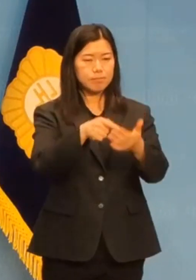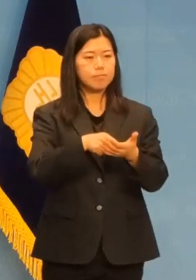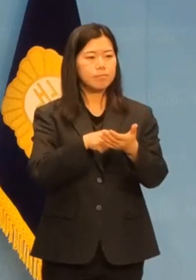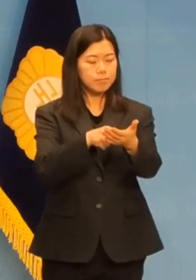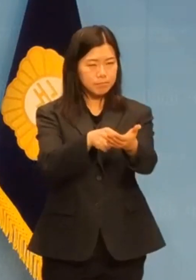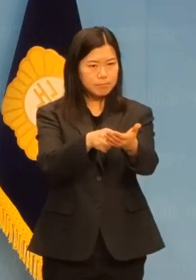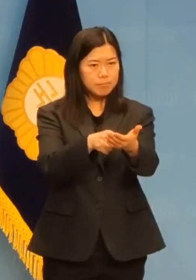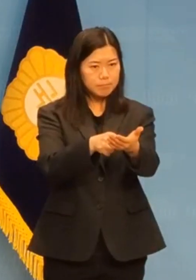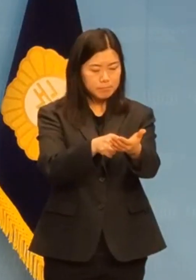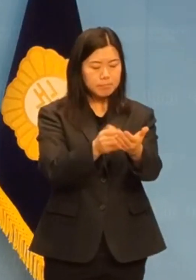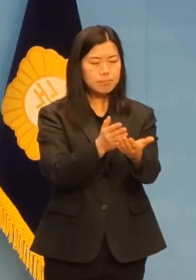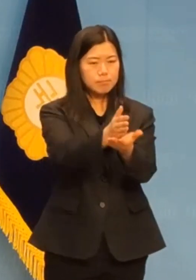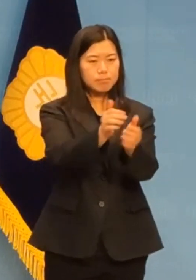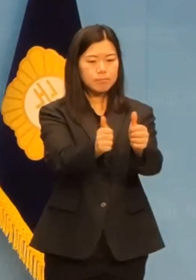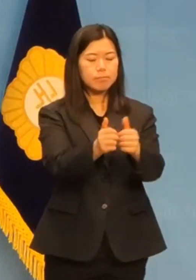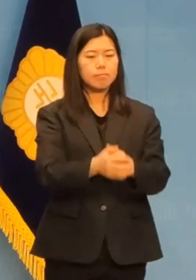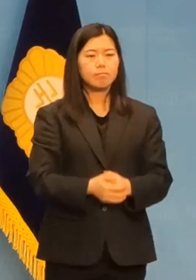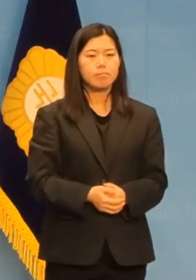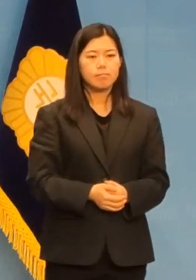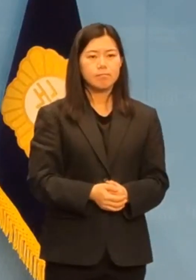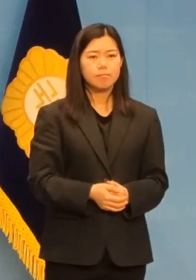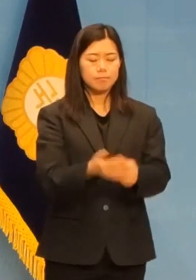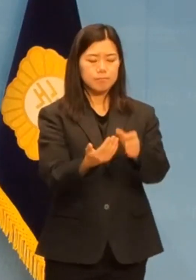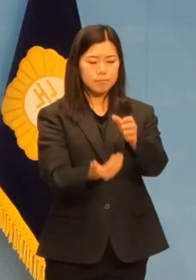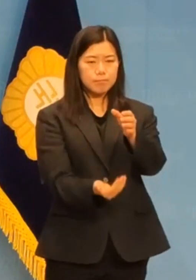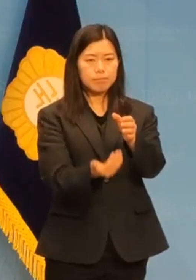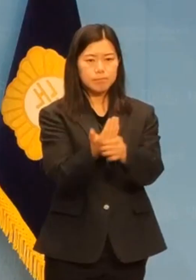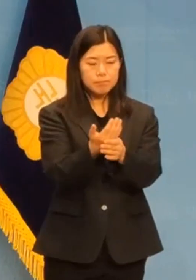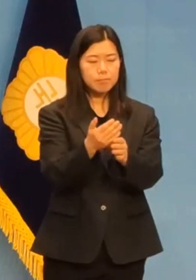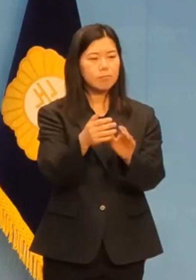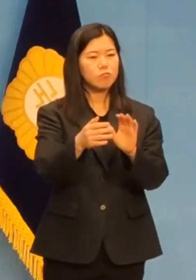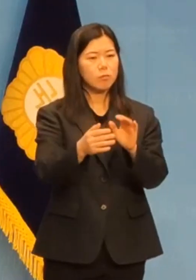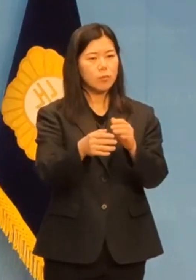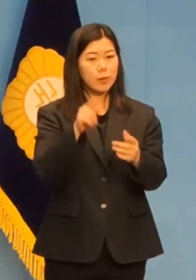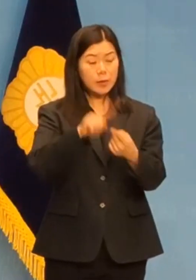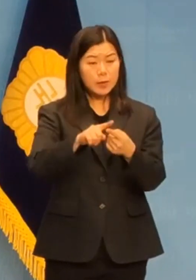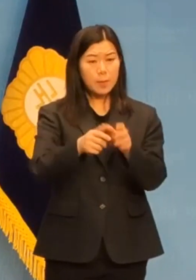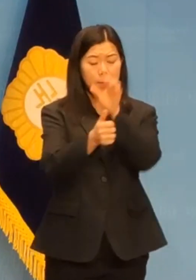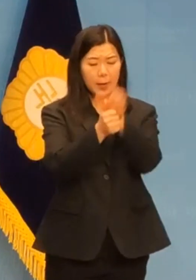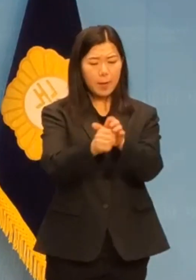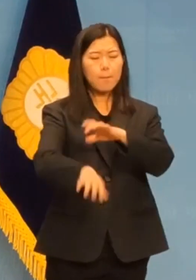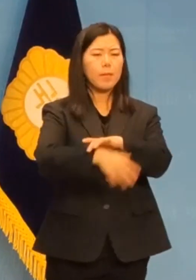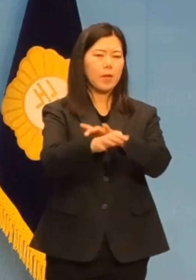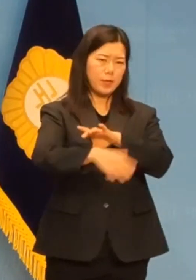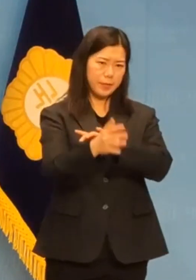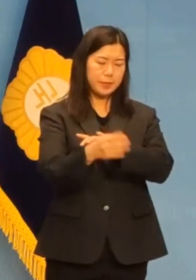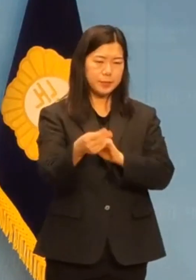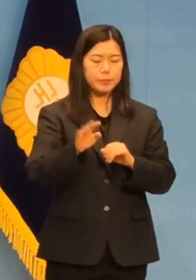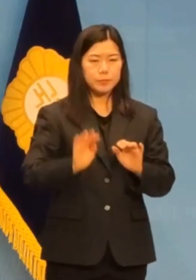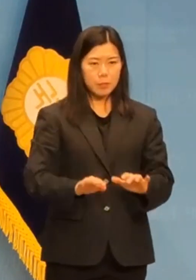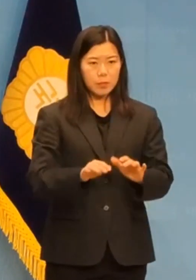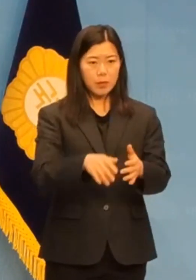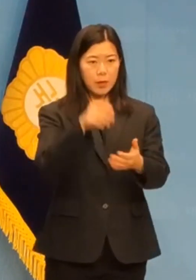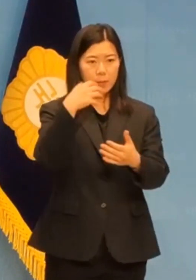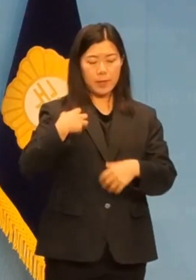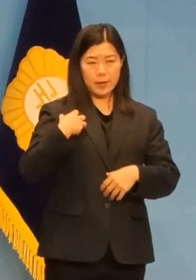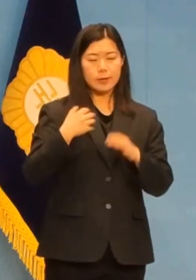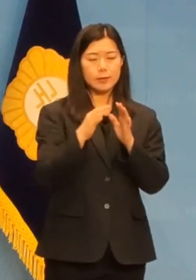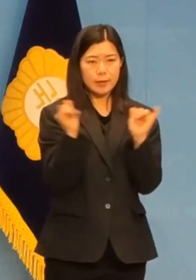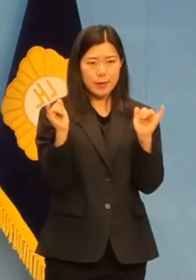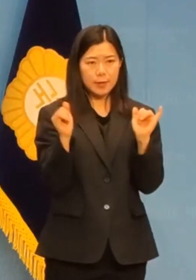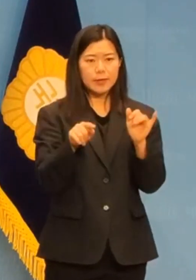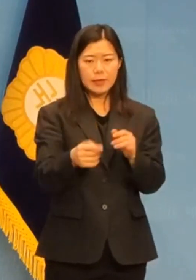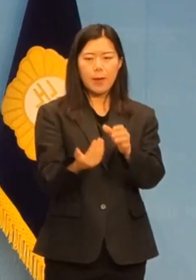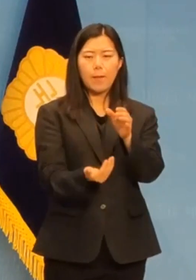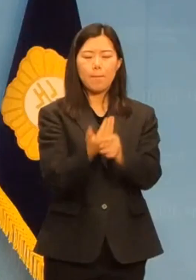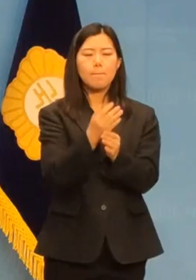추진하는 전담 재판부는 사건 배당을 무작위로 하되 사건을 배당받은 재판부가 해당